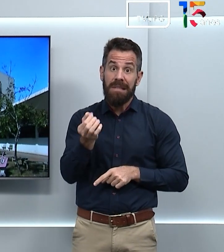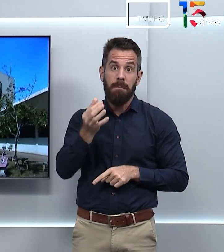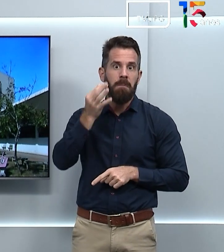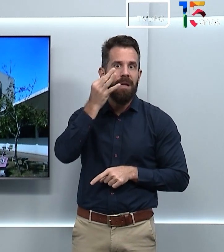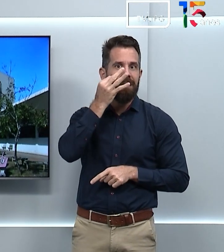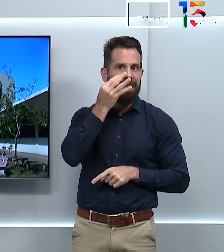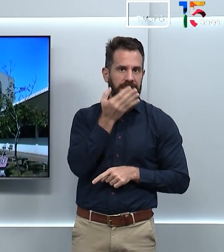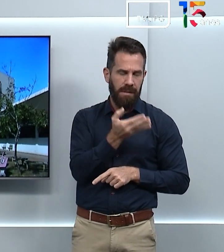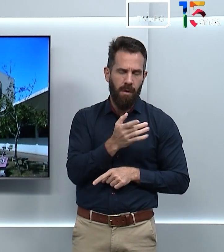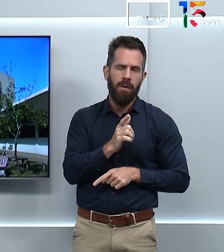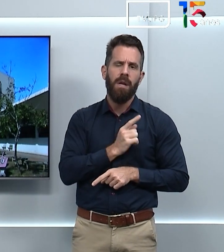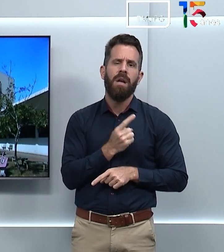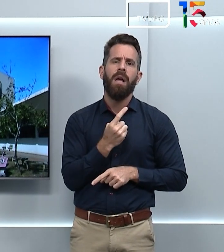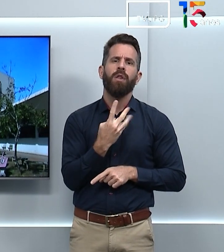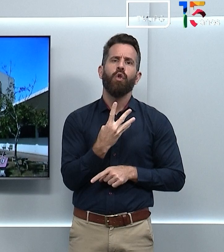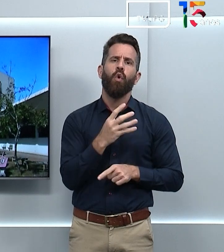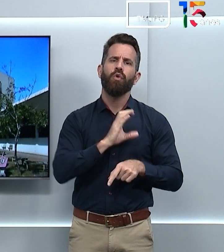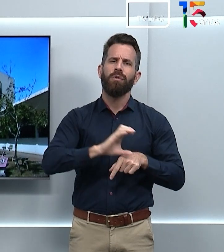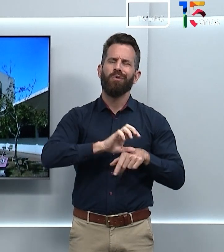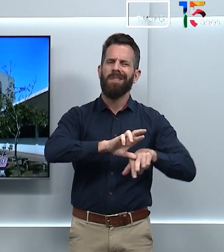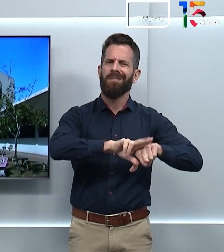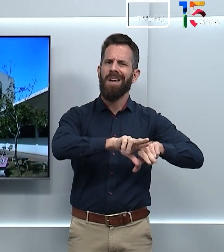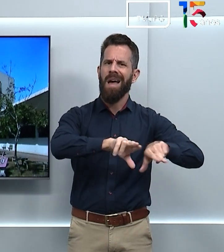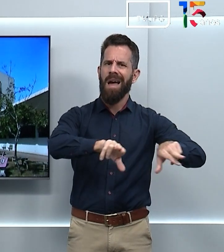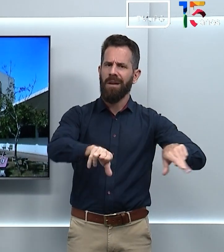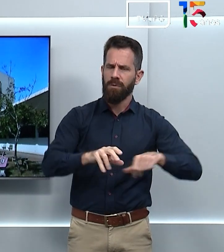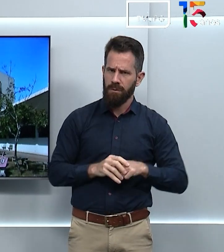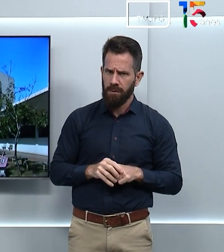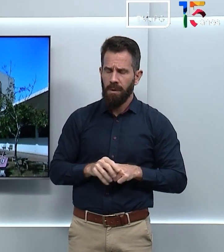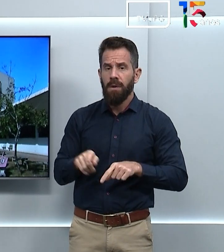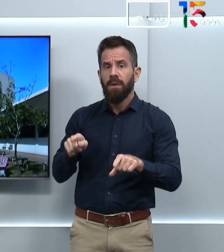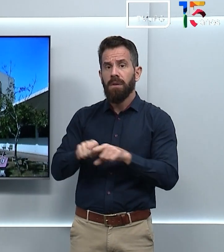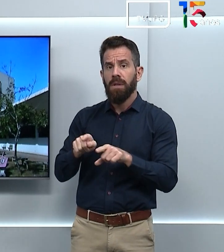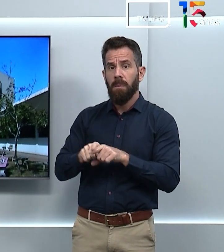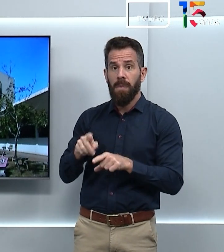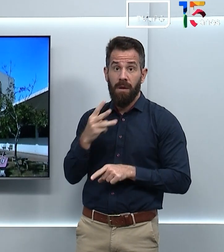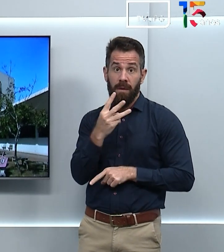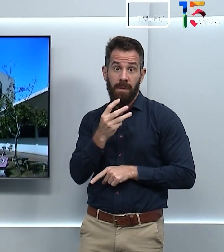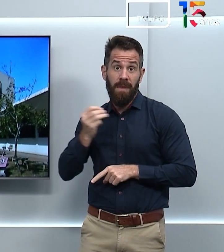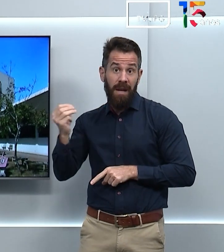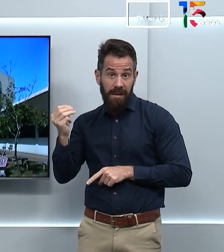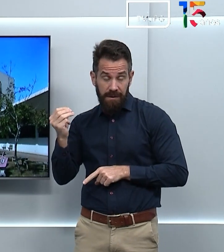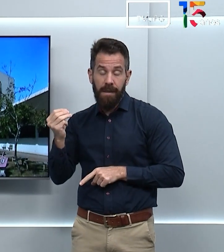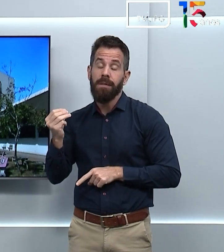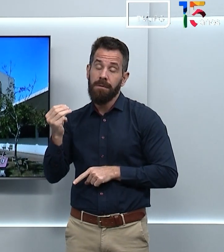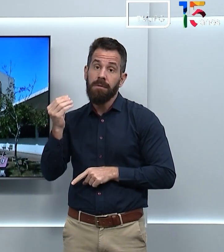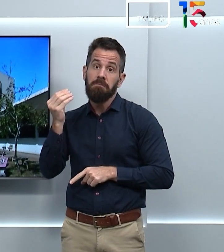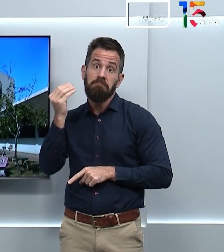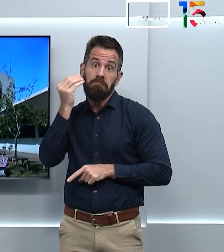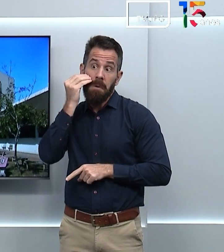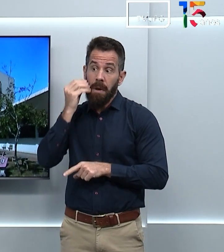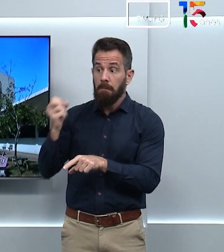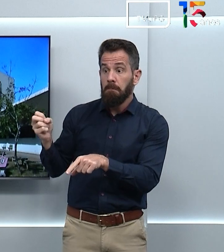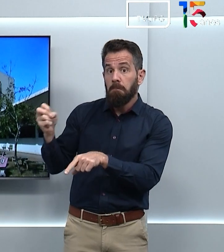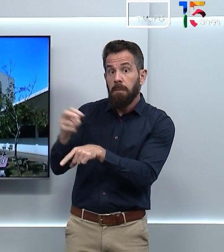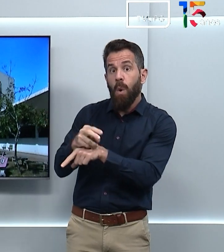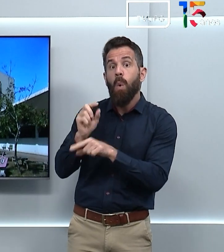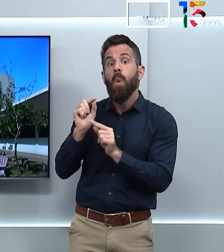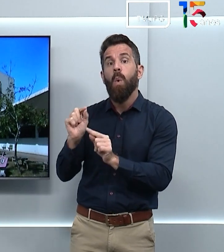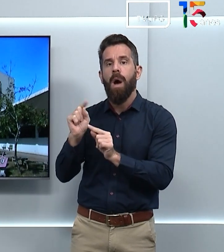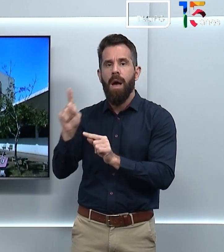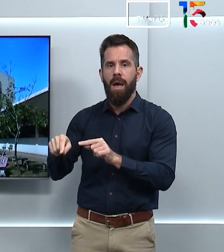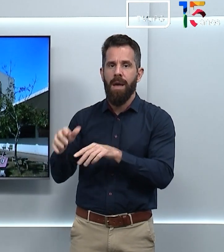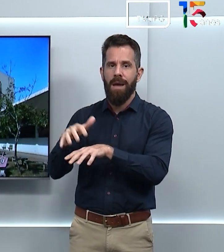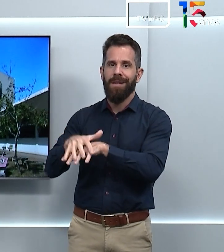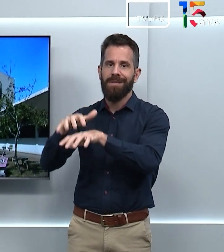presenciais em 14 cursos de graduação e também 300 chances de estudar na modalidade de educação à distância